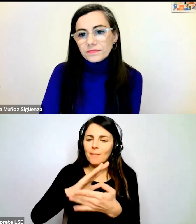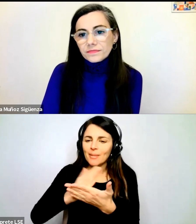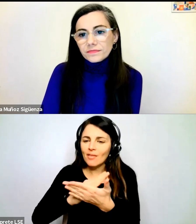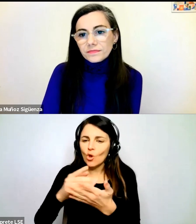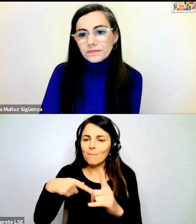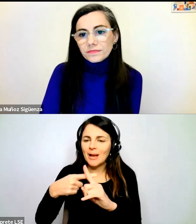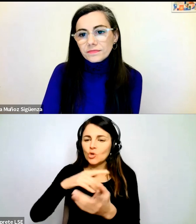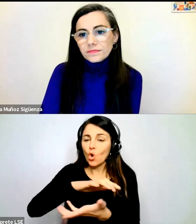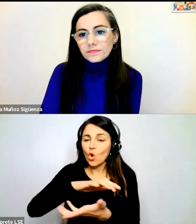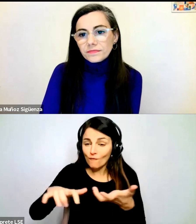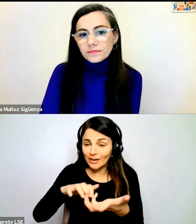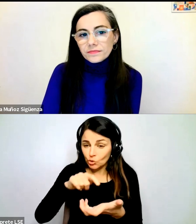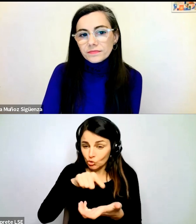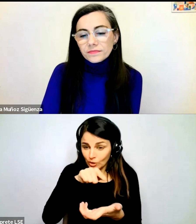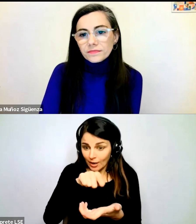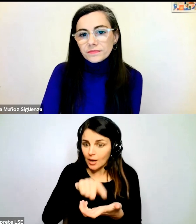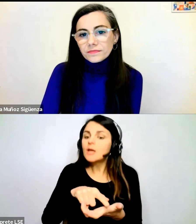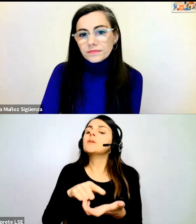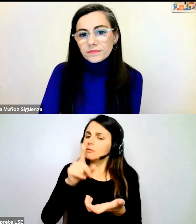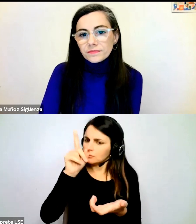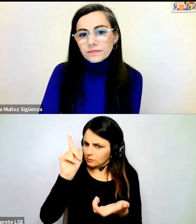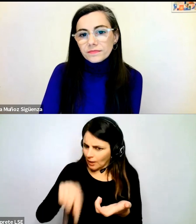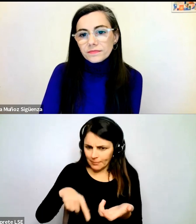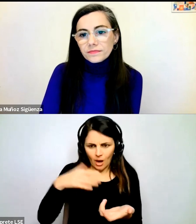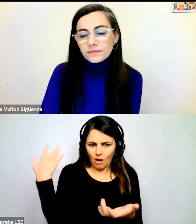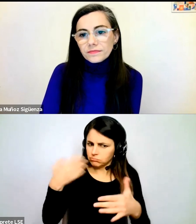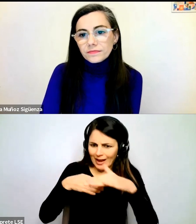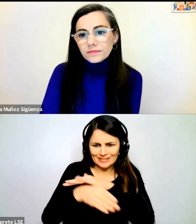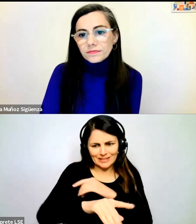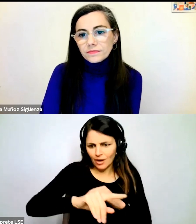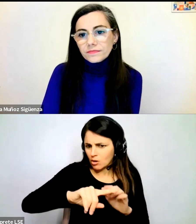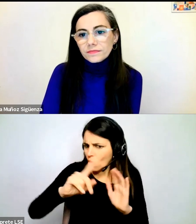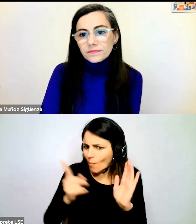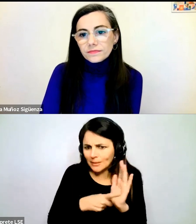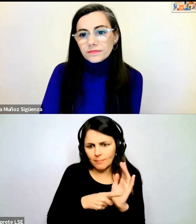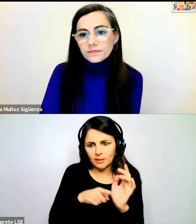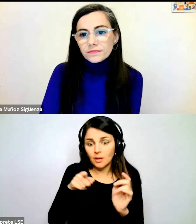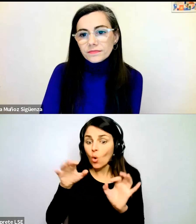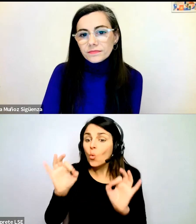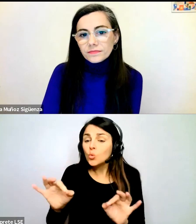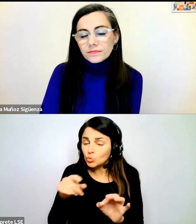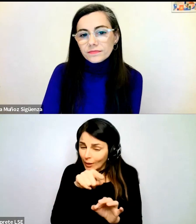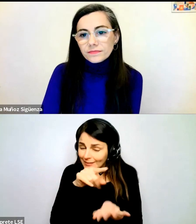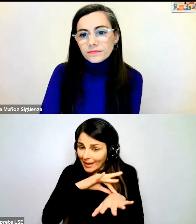decía, el Colegio de Abogados, en el que se detalla, ¿no? Se explican muy bien todas